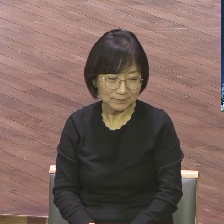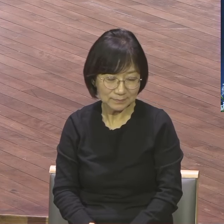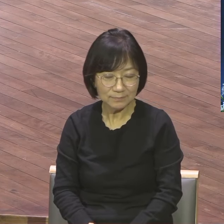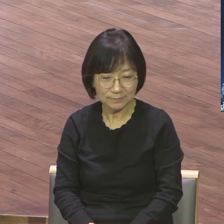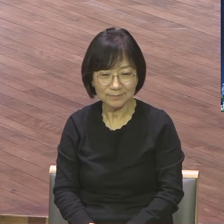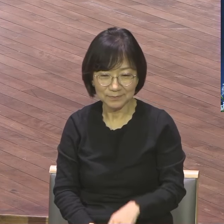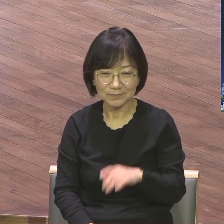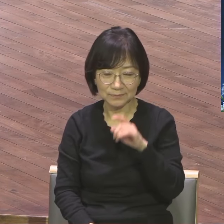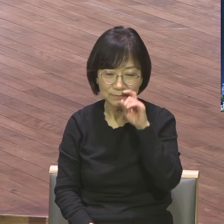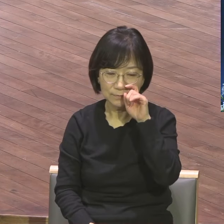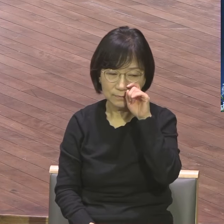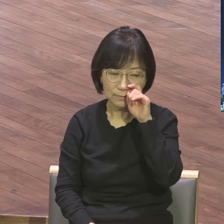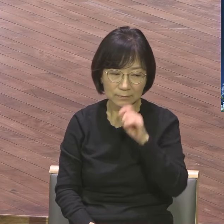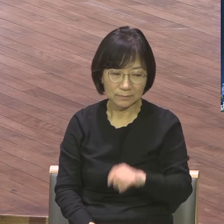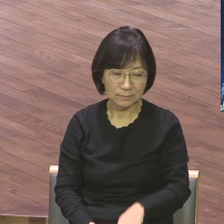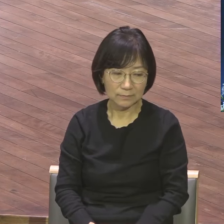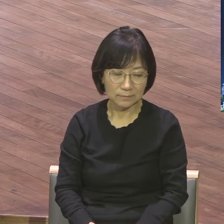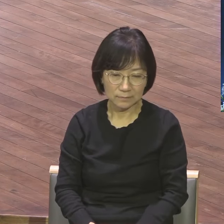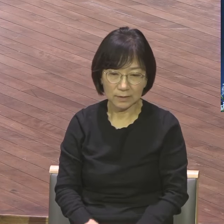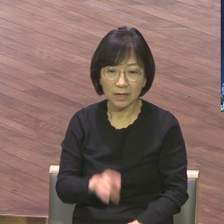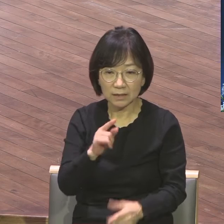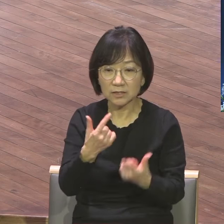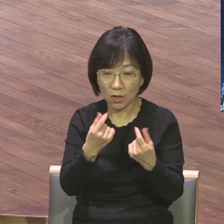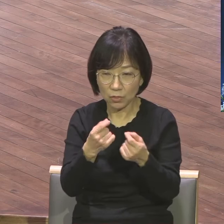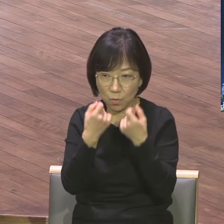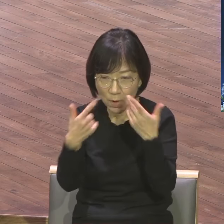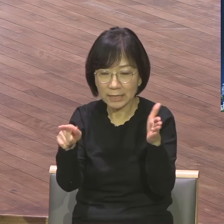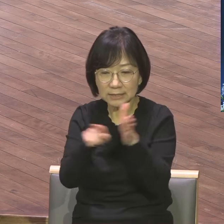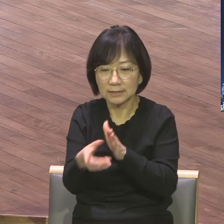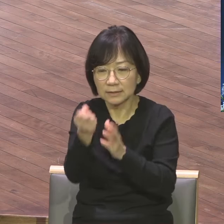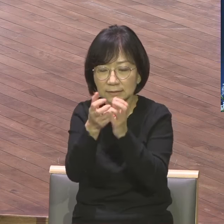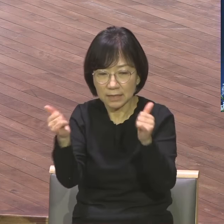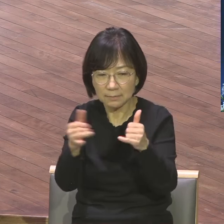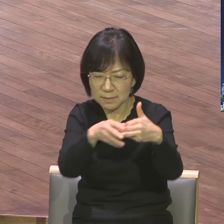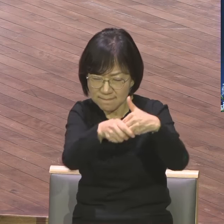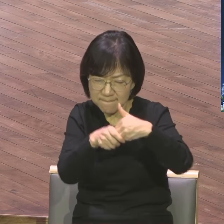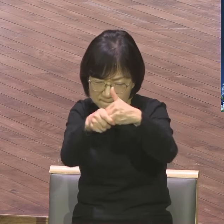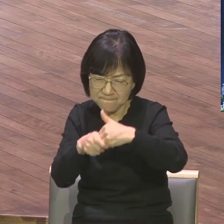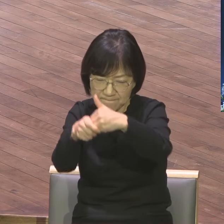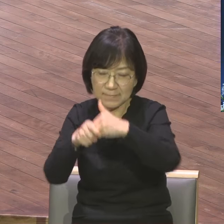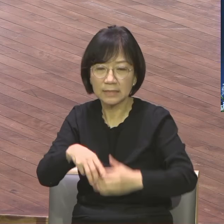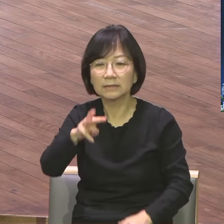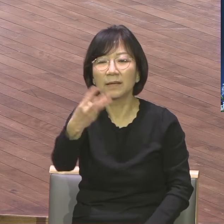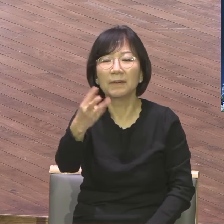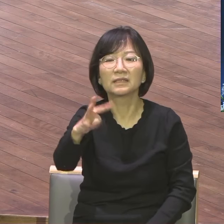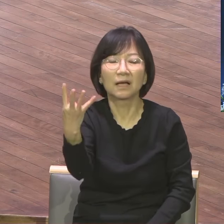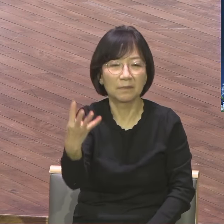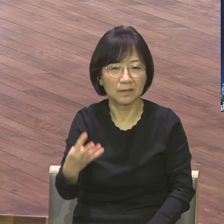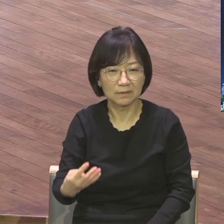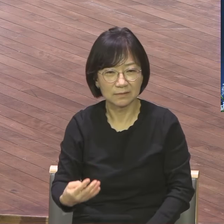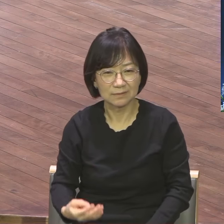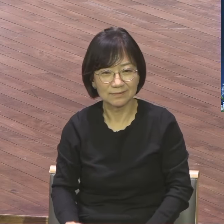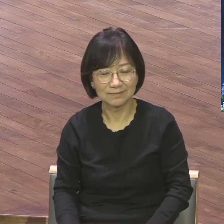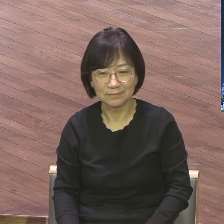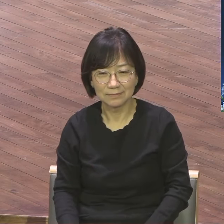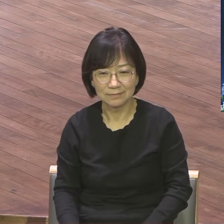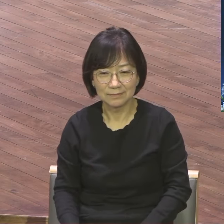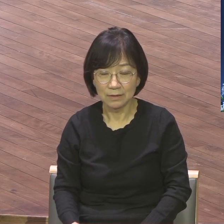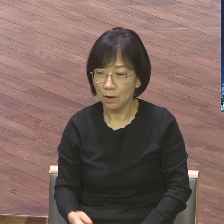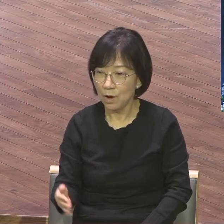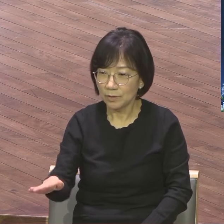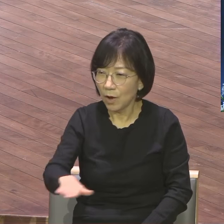사람이 300명, 400명 전도한 거예요. 왜 우리는 그걸 못합니까? 우리는 메시지가 있고